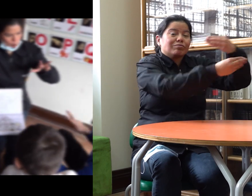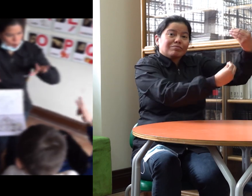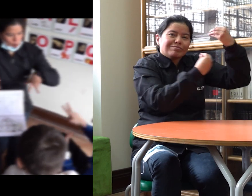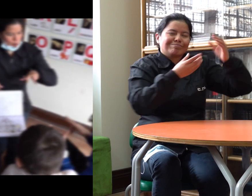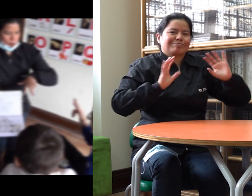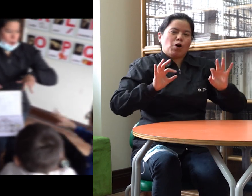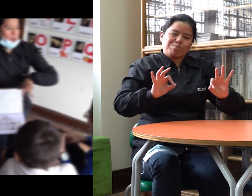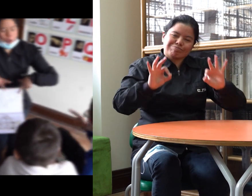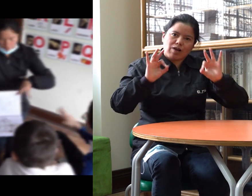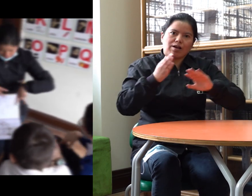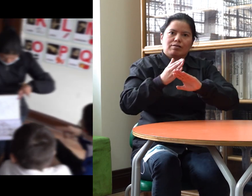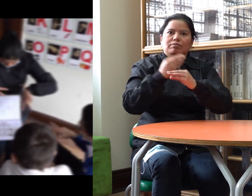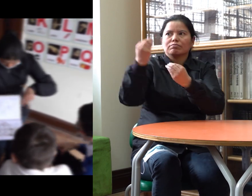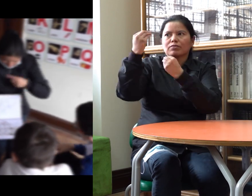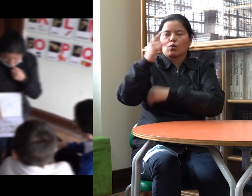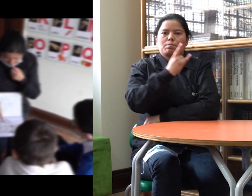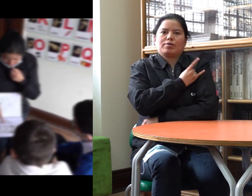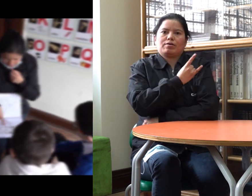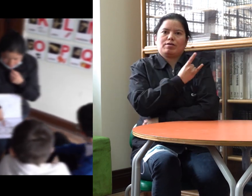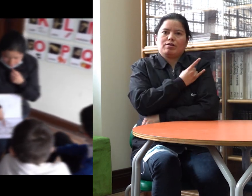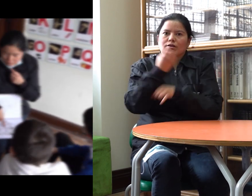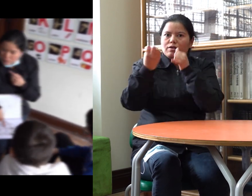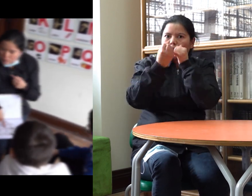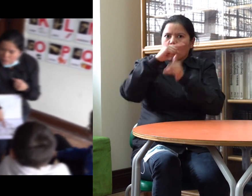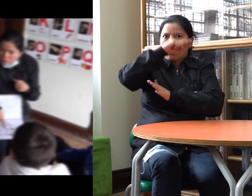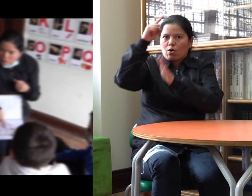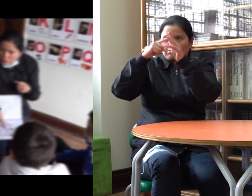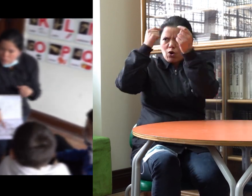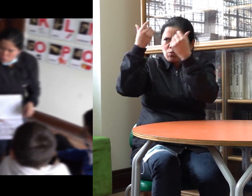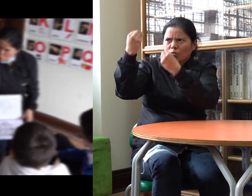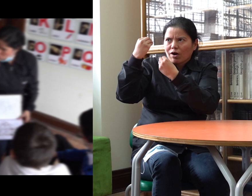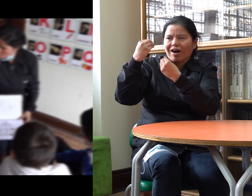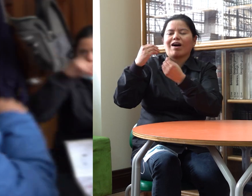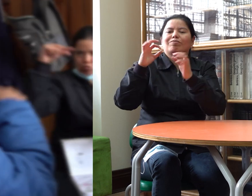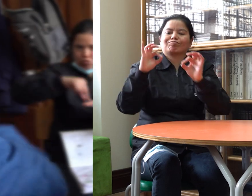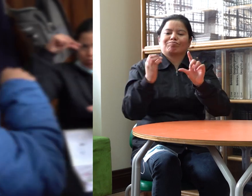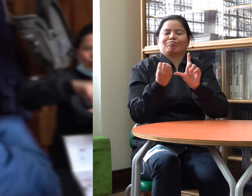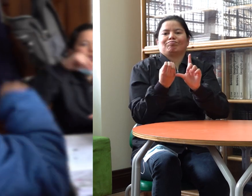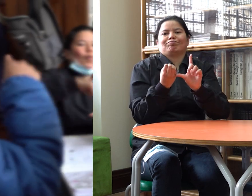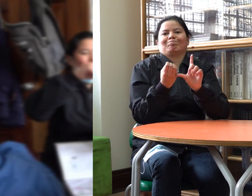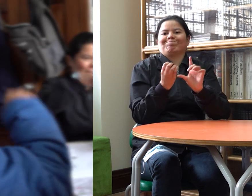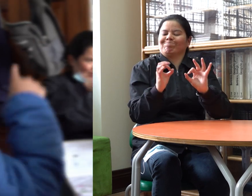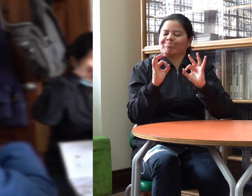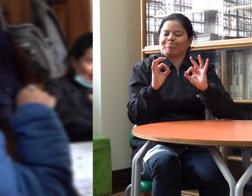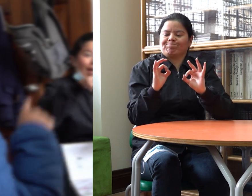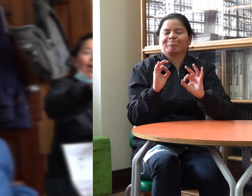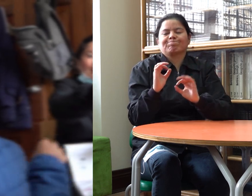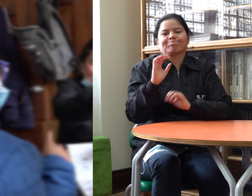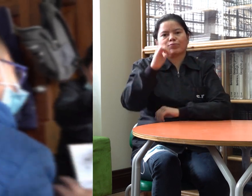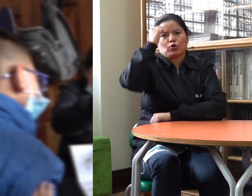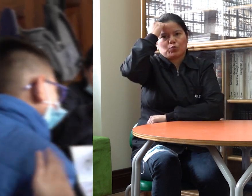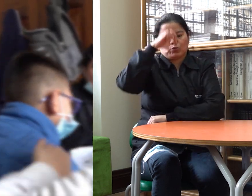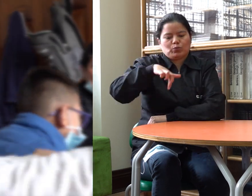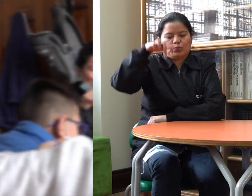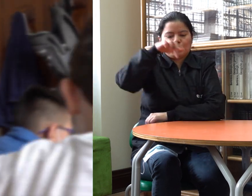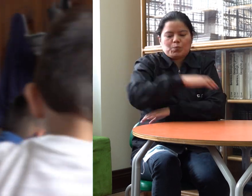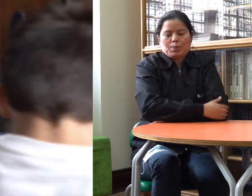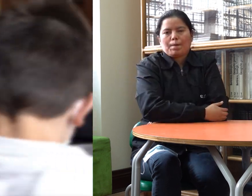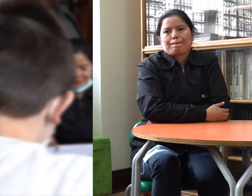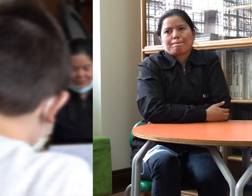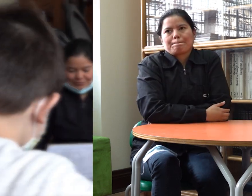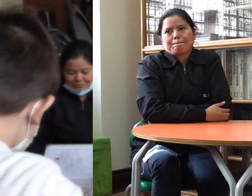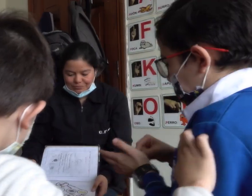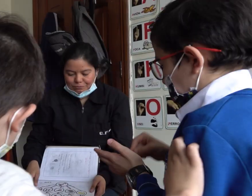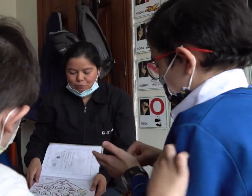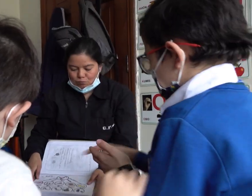así facilitar los procesos. La educación de la niñez sorda no puede seguir en manos de cualquiera como sucedía antes.